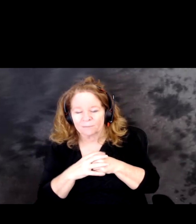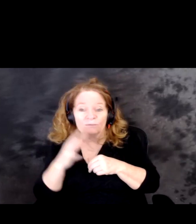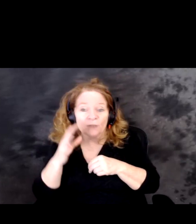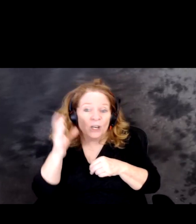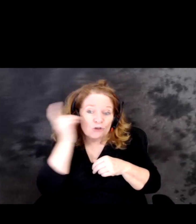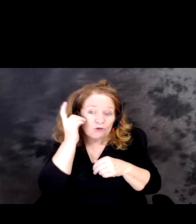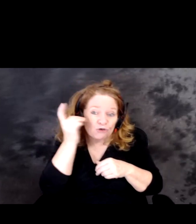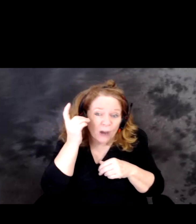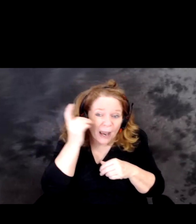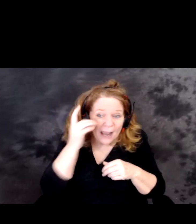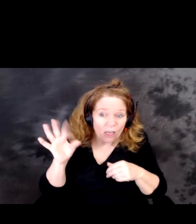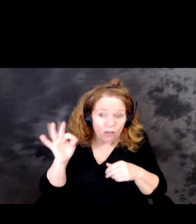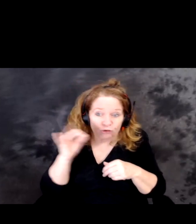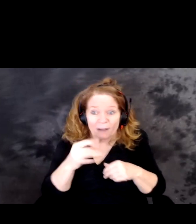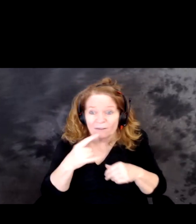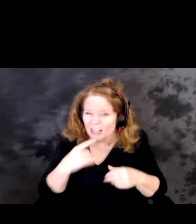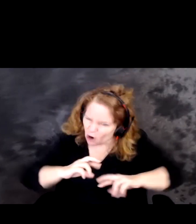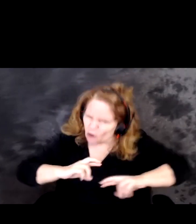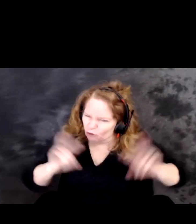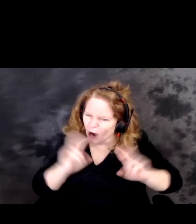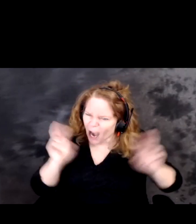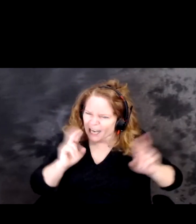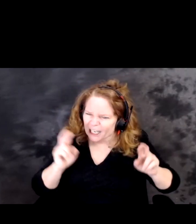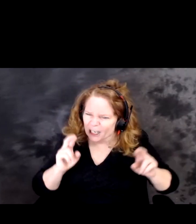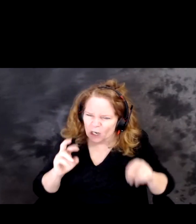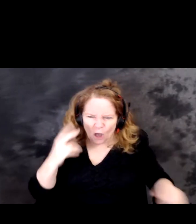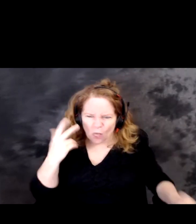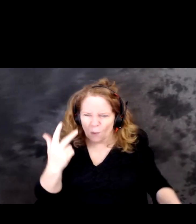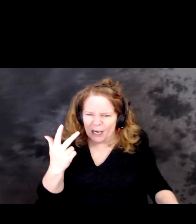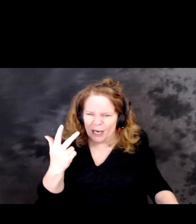¡Ah, prepárense para ir!